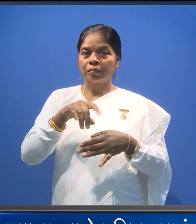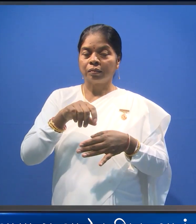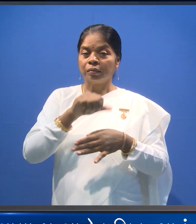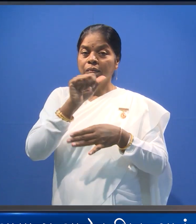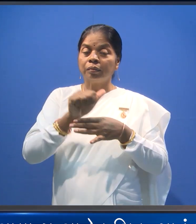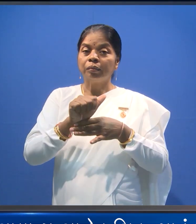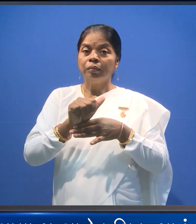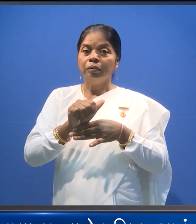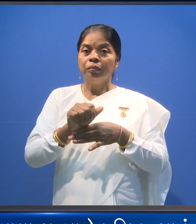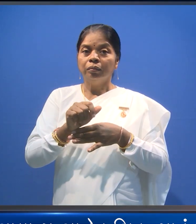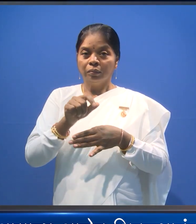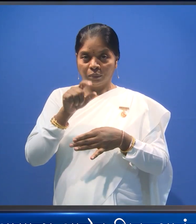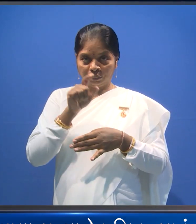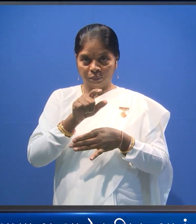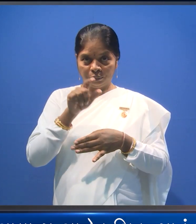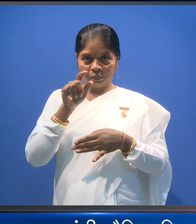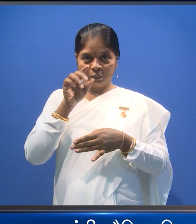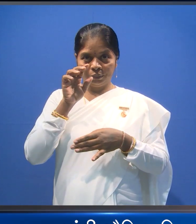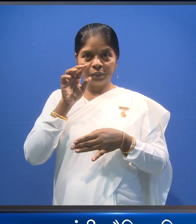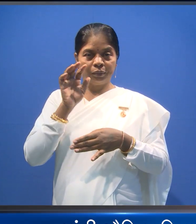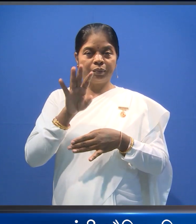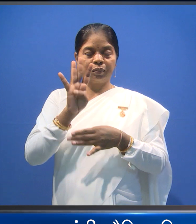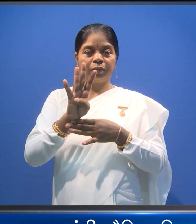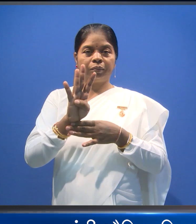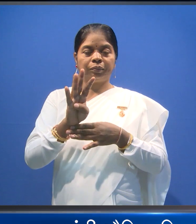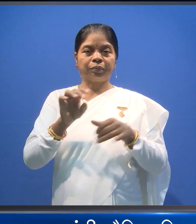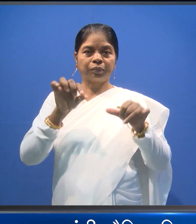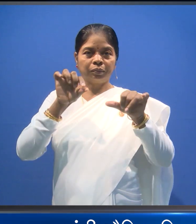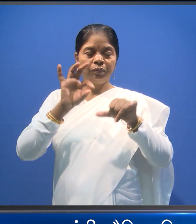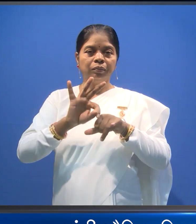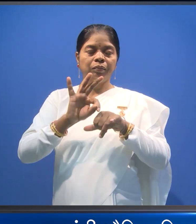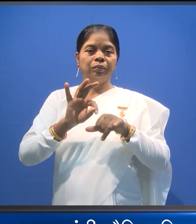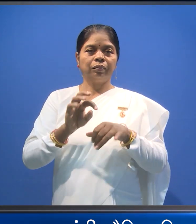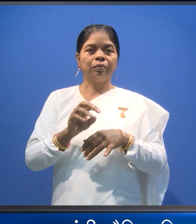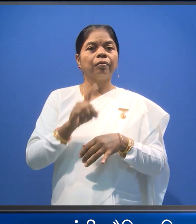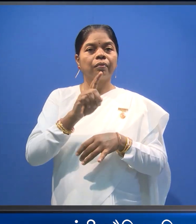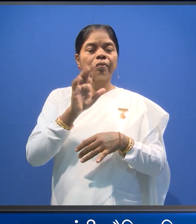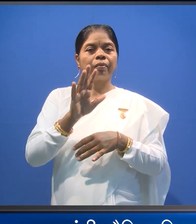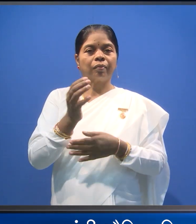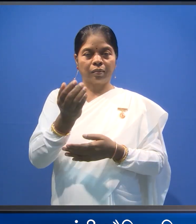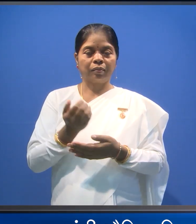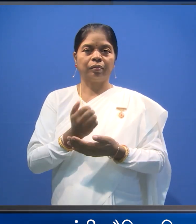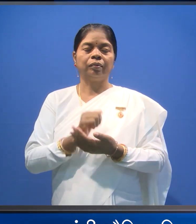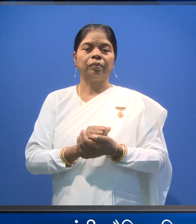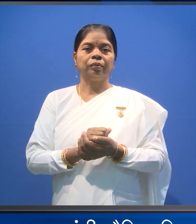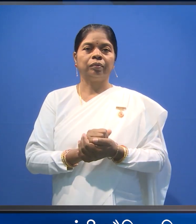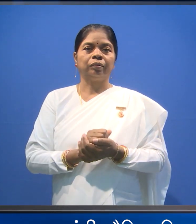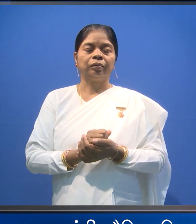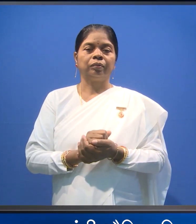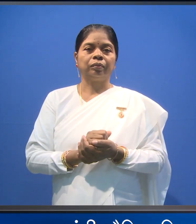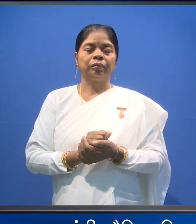येथे 1954 त्यांनी भौतिक विज्ञानात डिग्री प्राप्त केली.